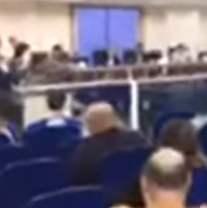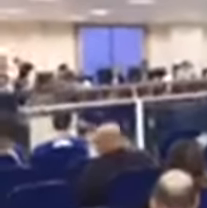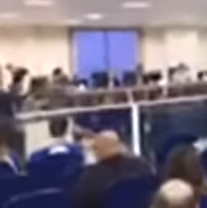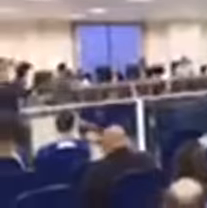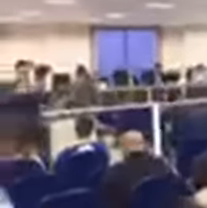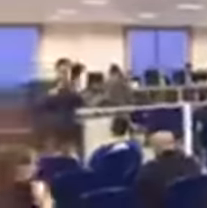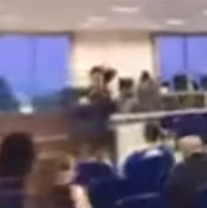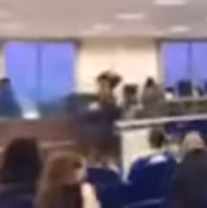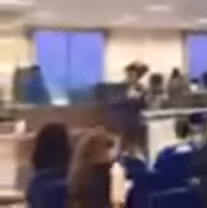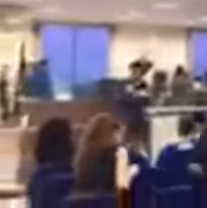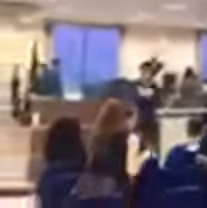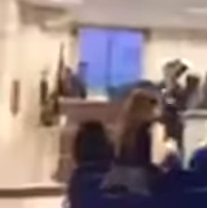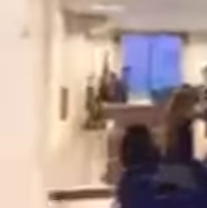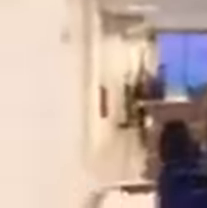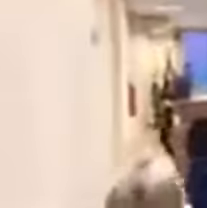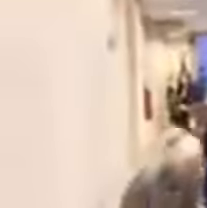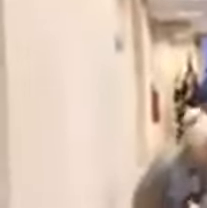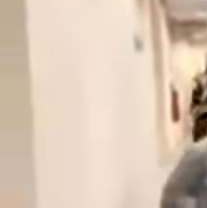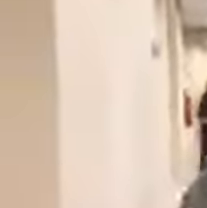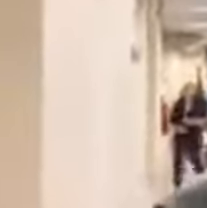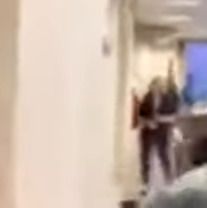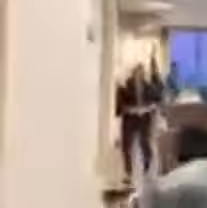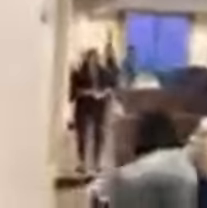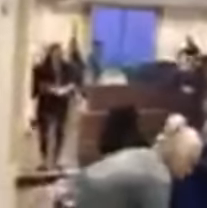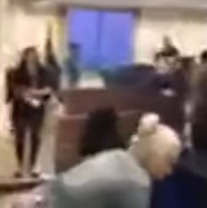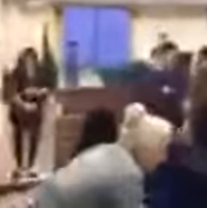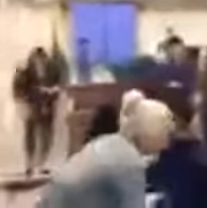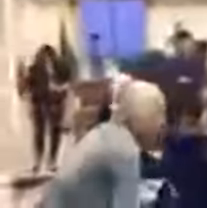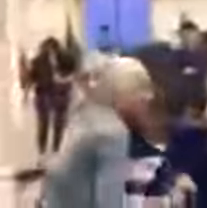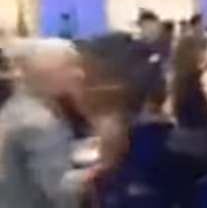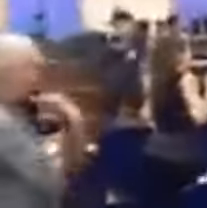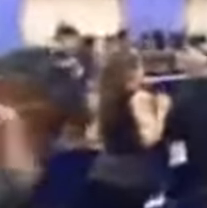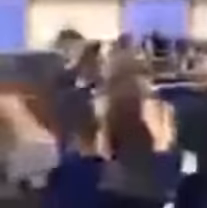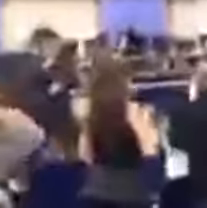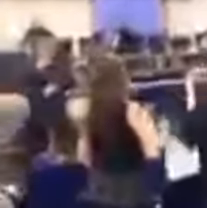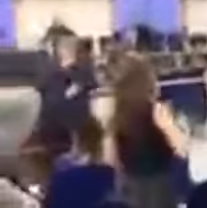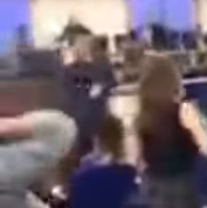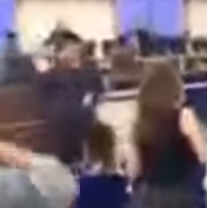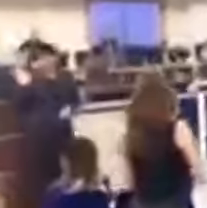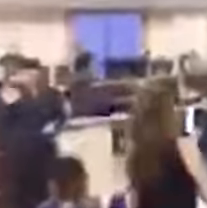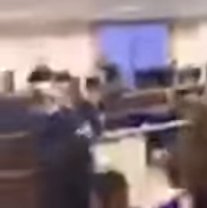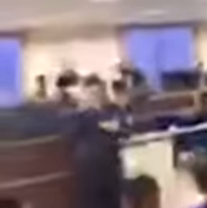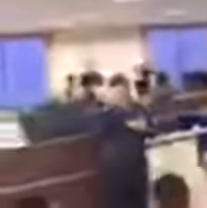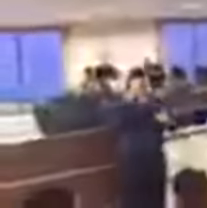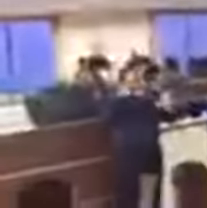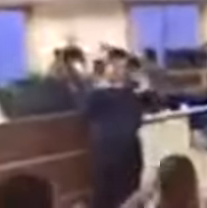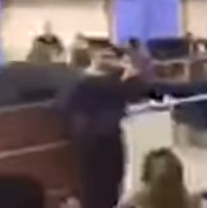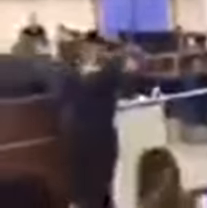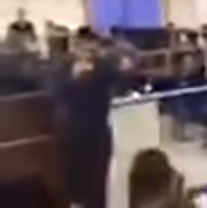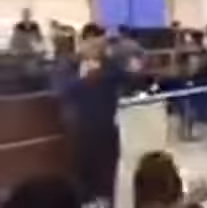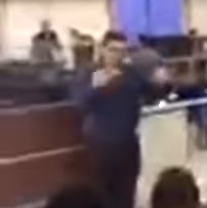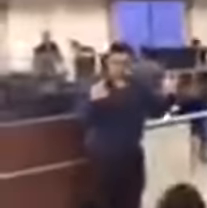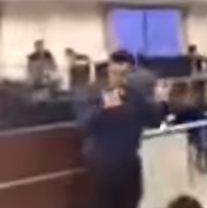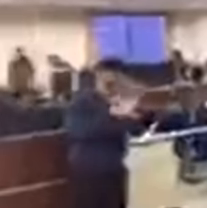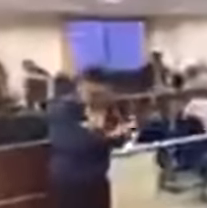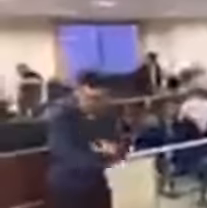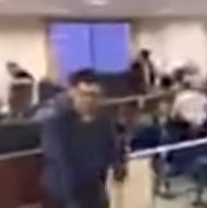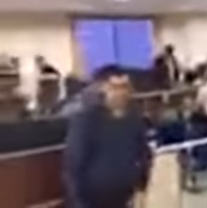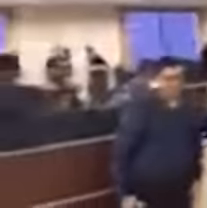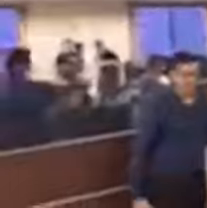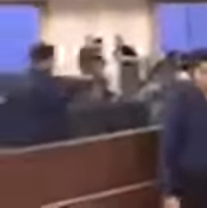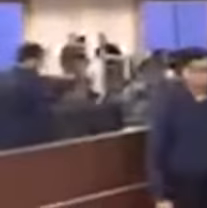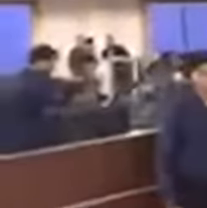declaração marcando a próxima para o dia 4 de fevereiro de 2020, às 17 horas. Boa noite a todos e obrigado pela presença de todos. Eu vim